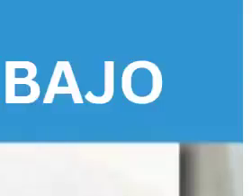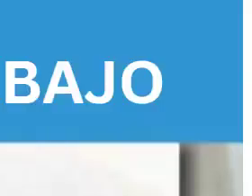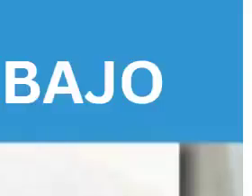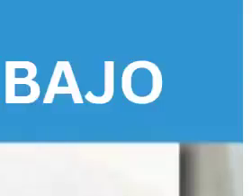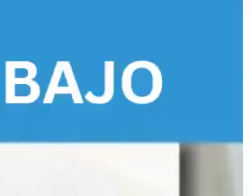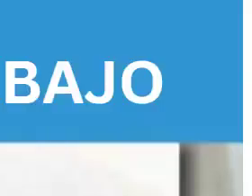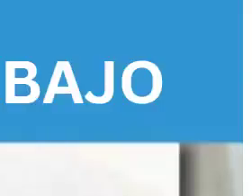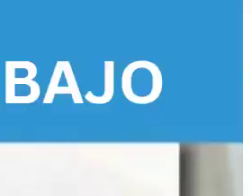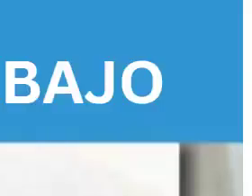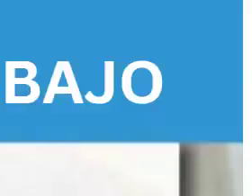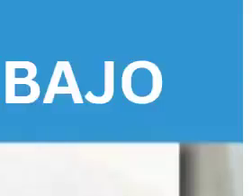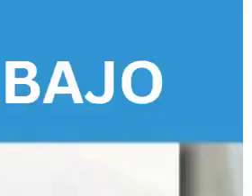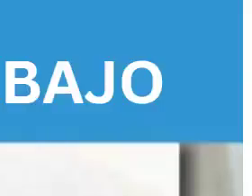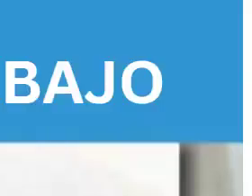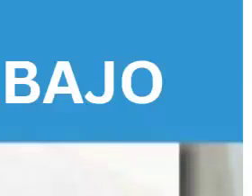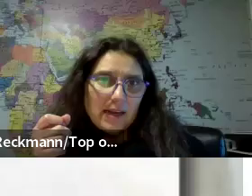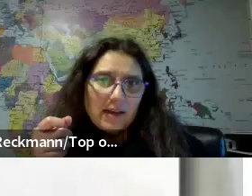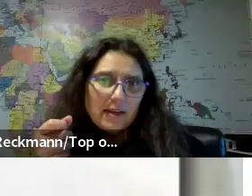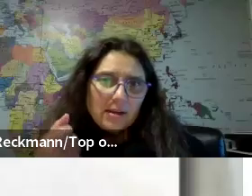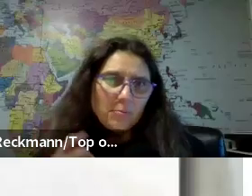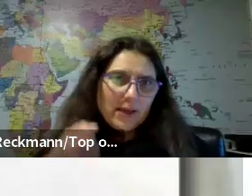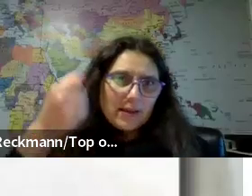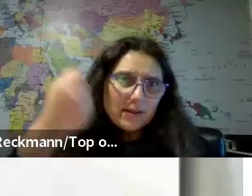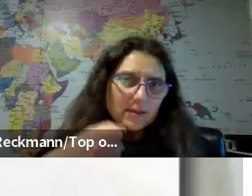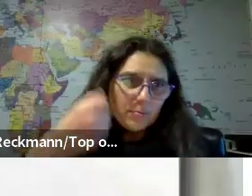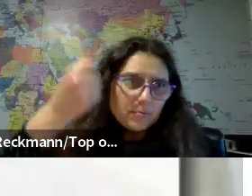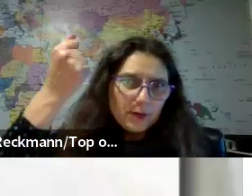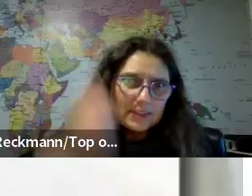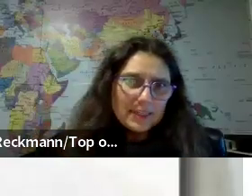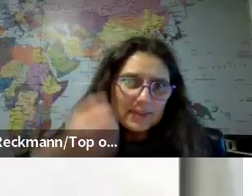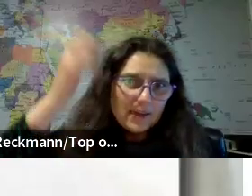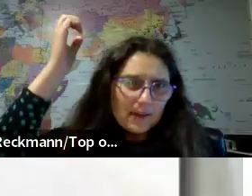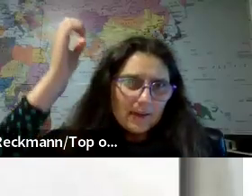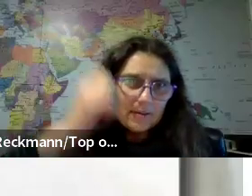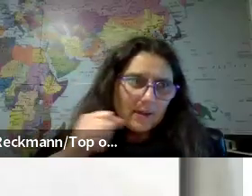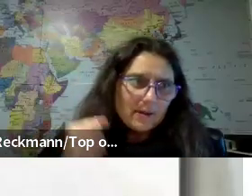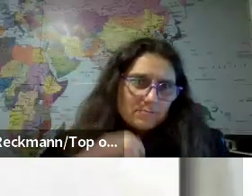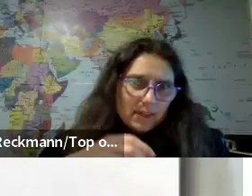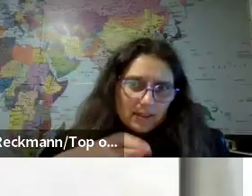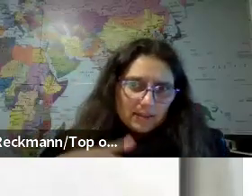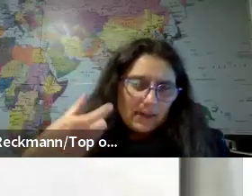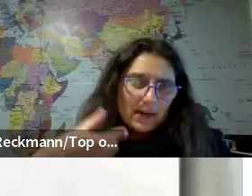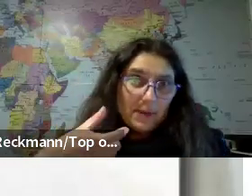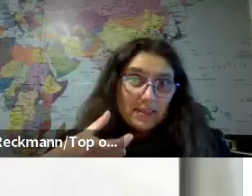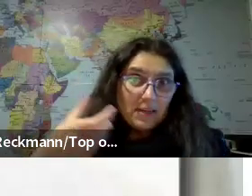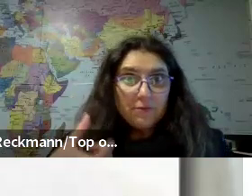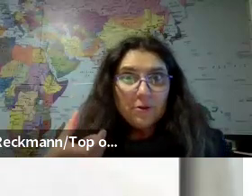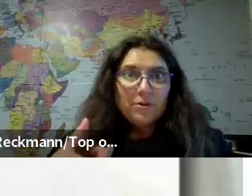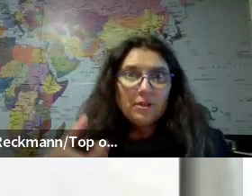Mm. Ujú. Riesgo de caída, o sea, y puede echarse la lamparita, el